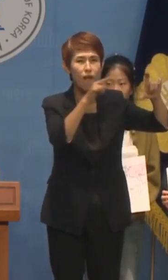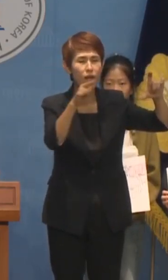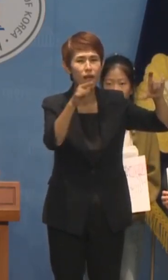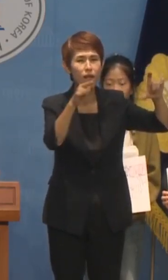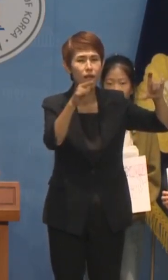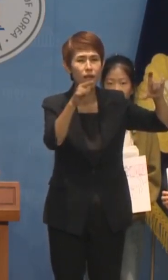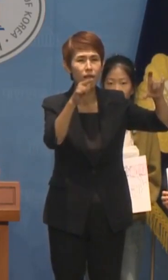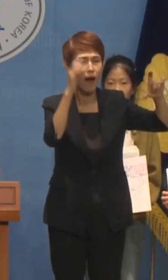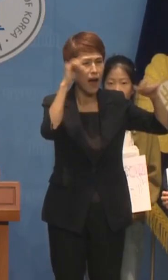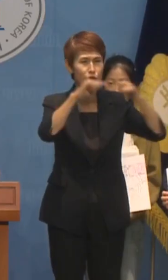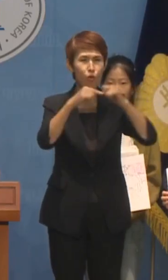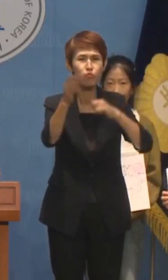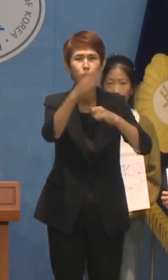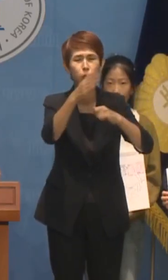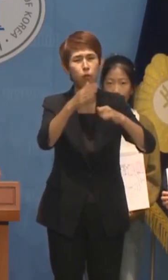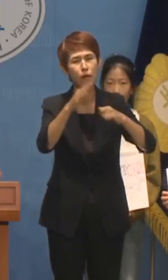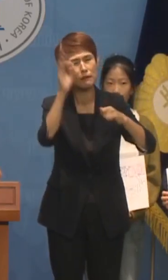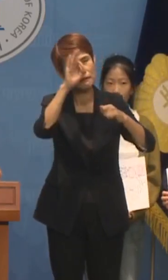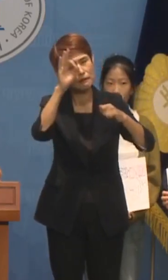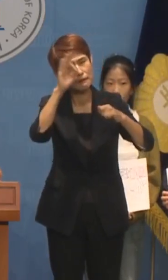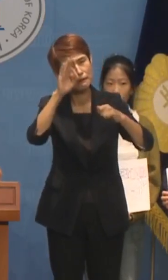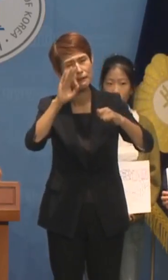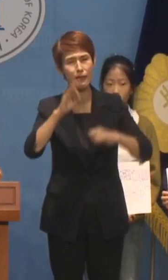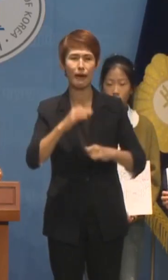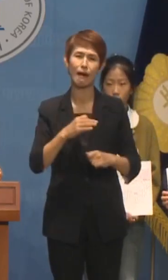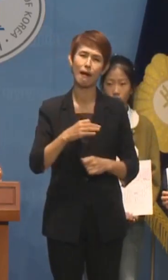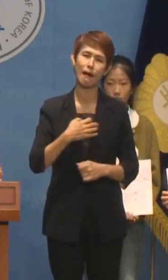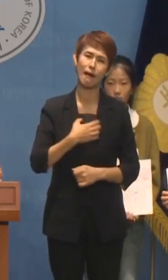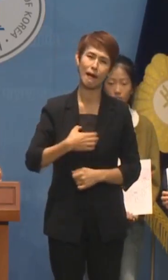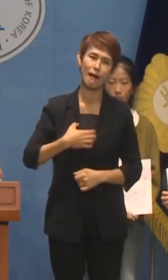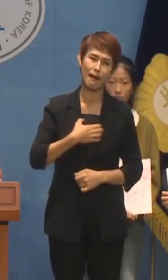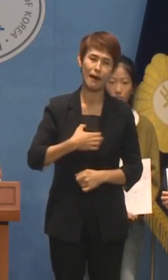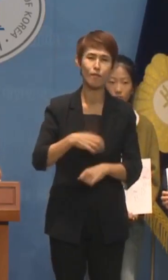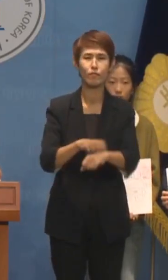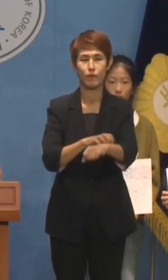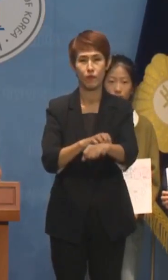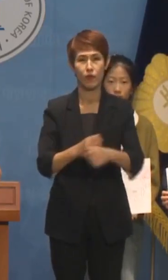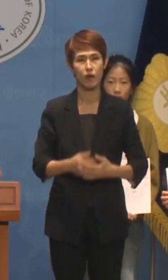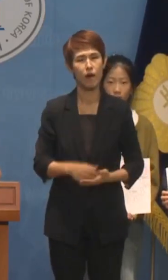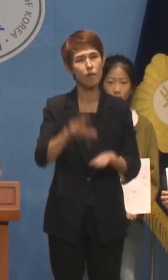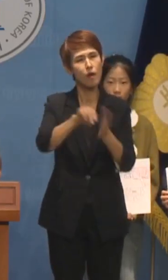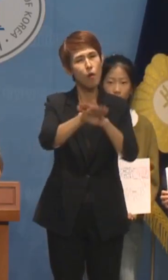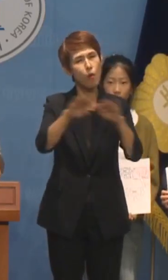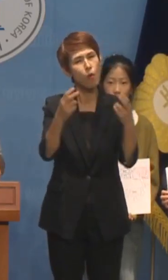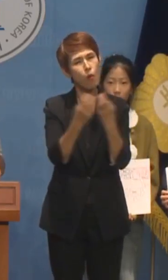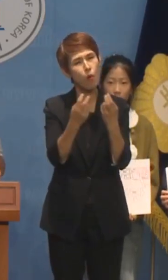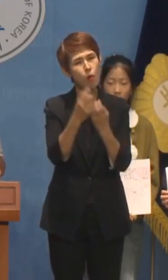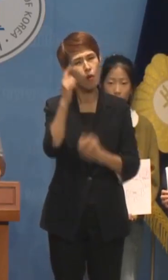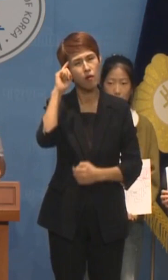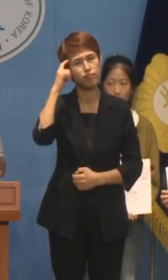외국어로만 적힌 것들이 많아 불편을 겪고 있습니다. 어떻게 해결하면 좋을까